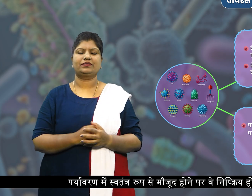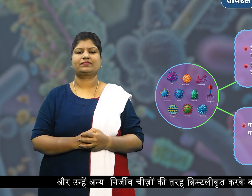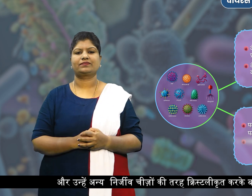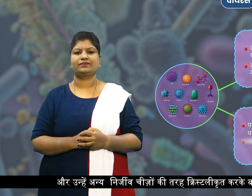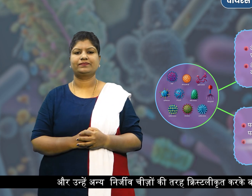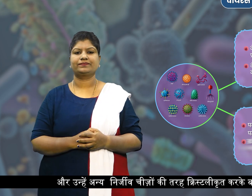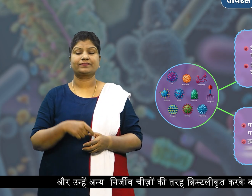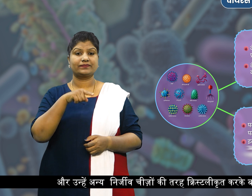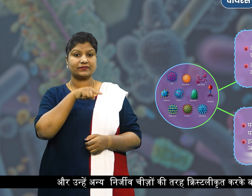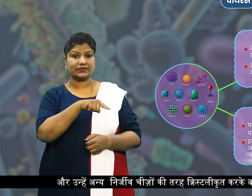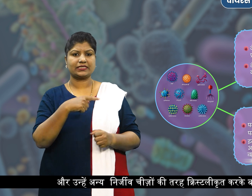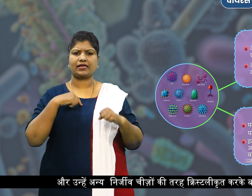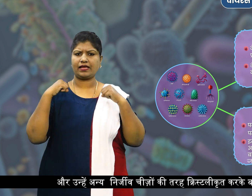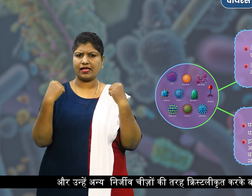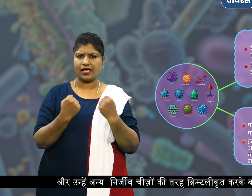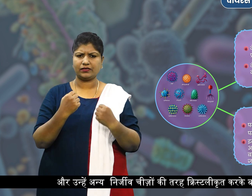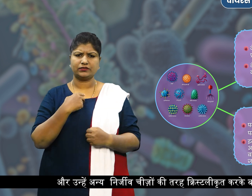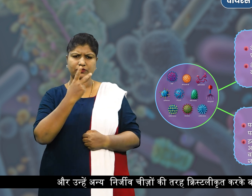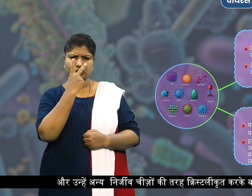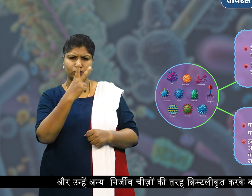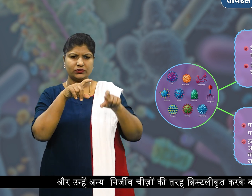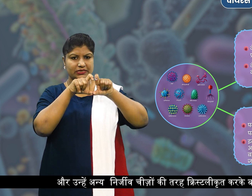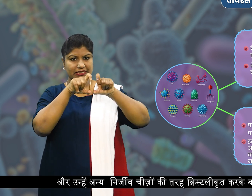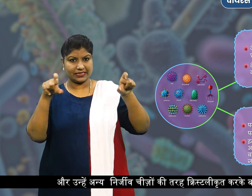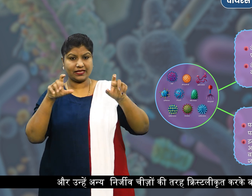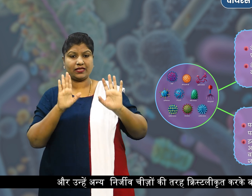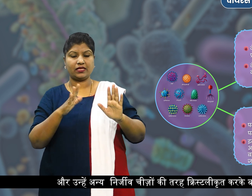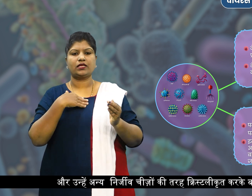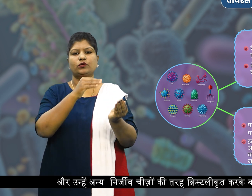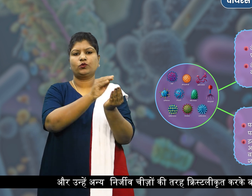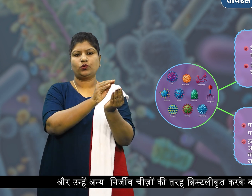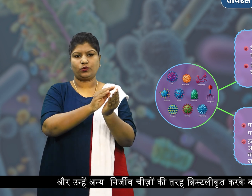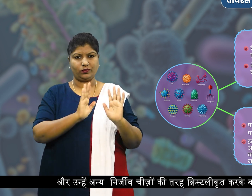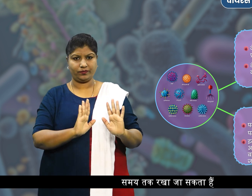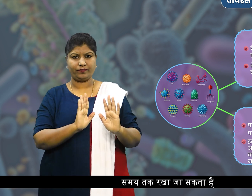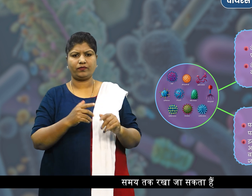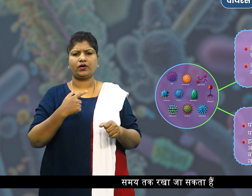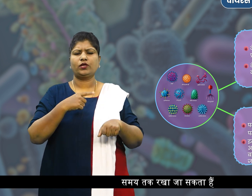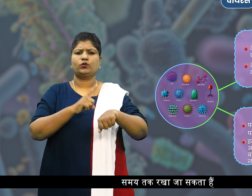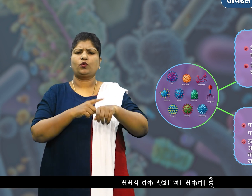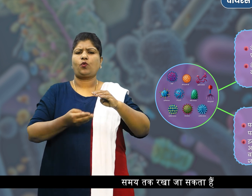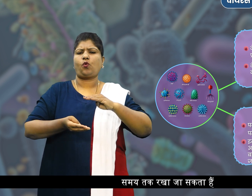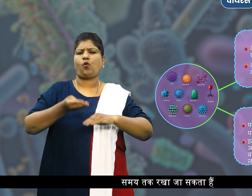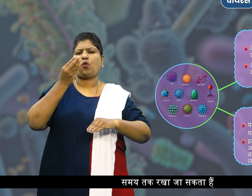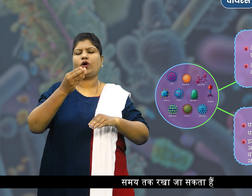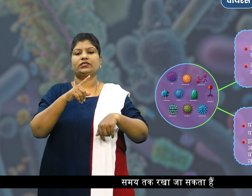और उन्हें अन्य निर्जीव चीज़ों की तरह क्रिस्टलाइजेशन करके बहुत लंबे समय तक रखा जा सकता